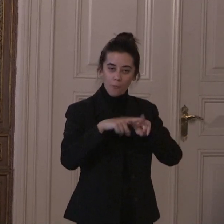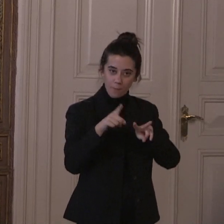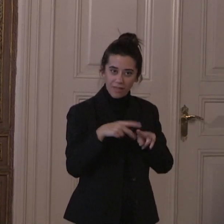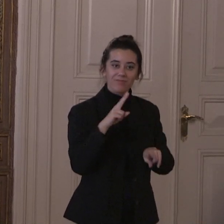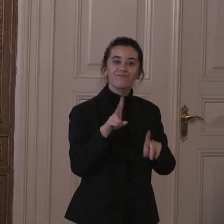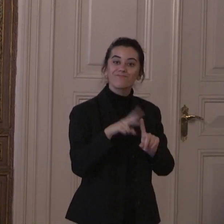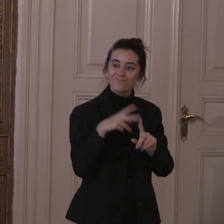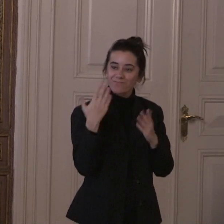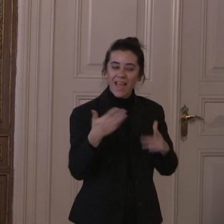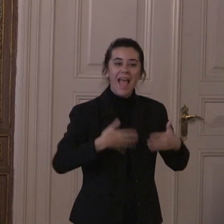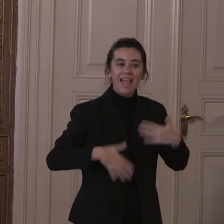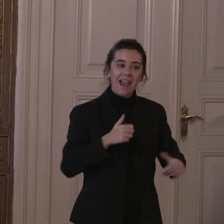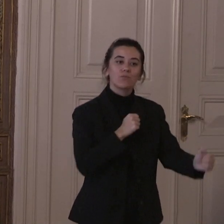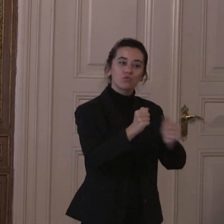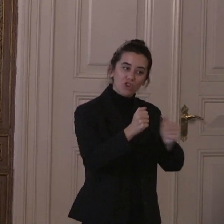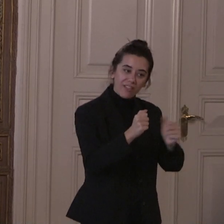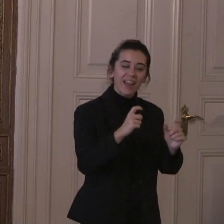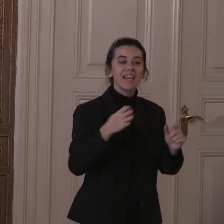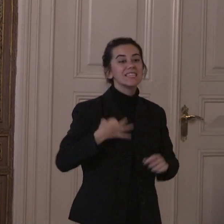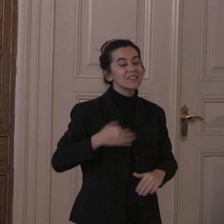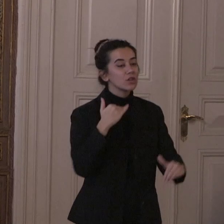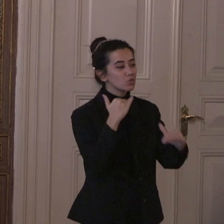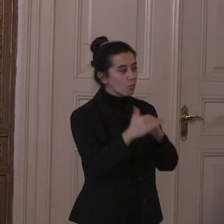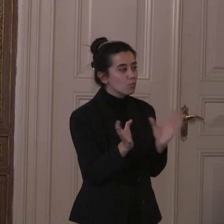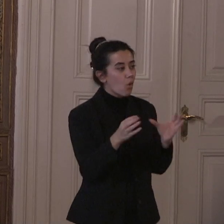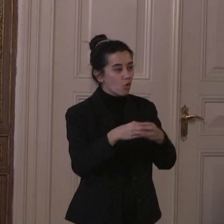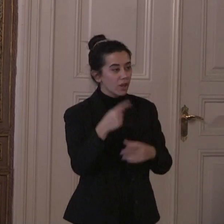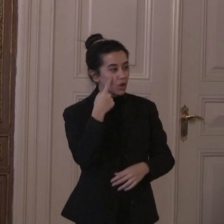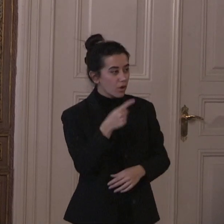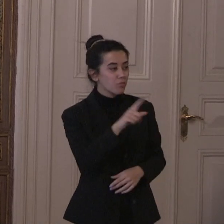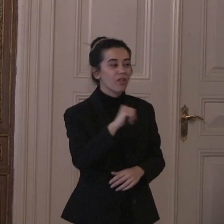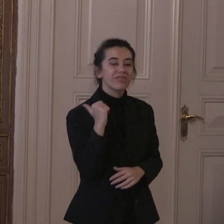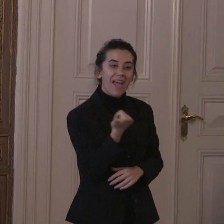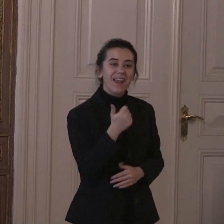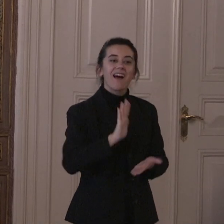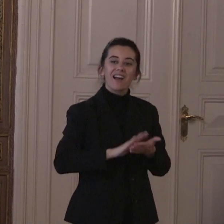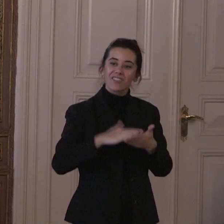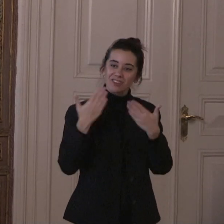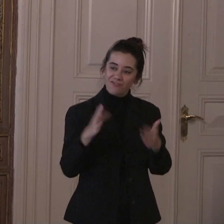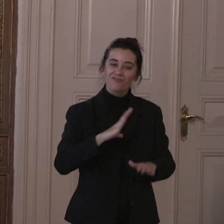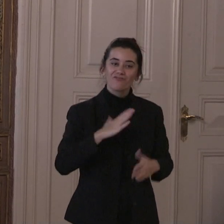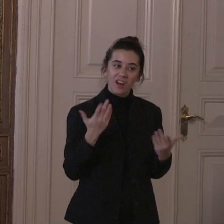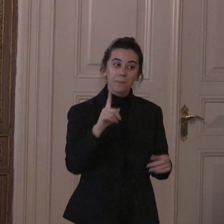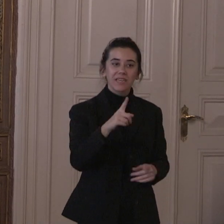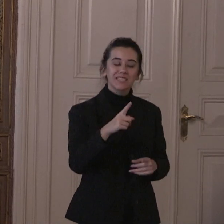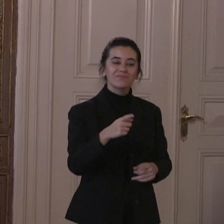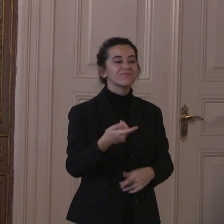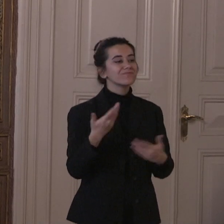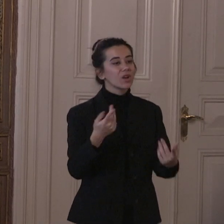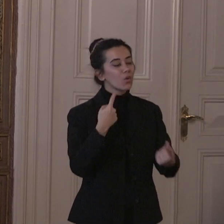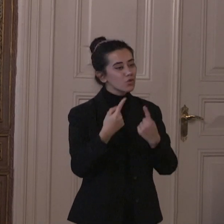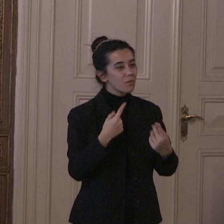engelli aktivistleri diyelim, sivil toplum örgütlerinden değerli dostlarımız bir tören oldu. Çeşitli